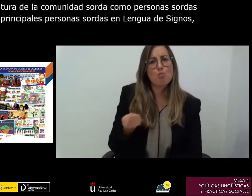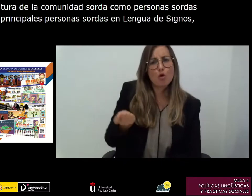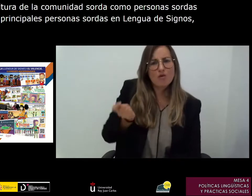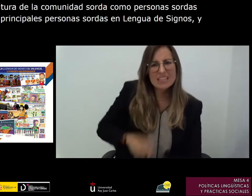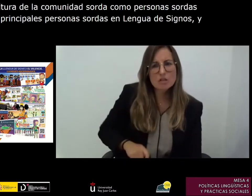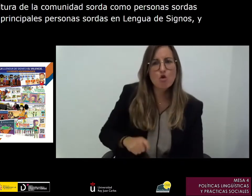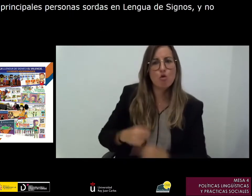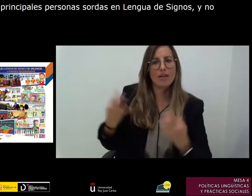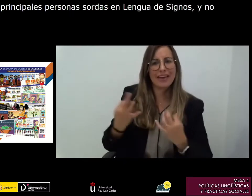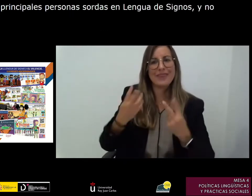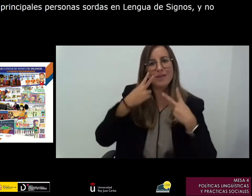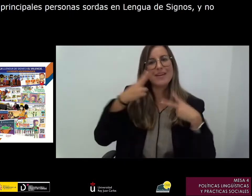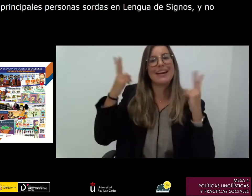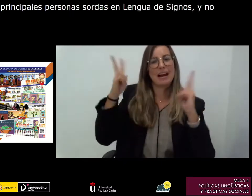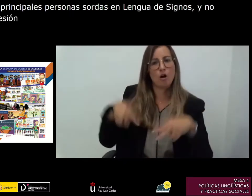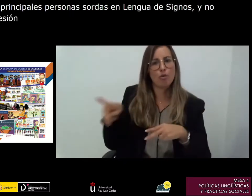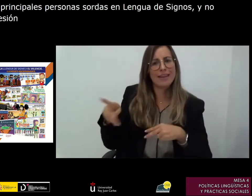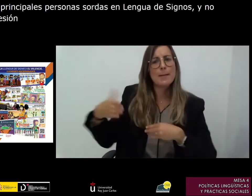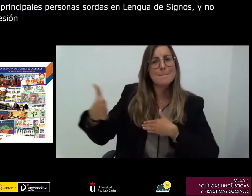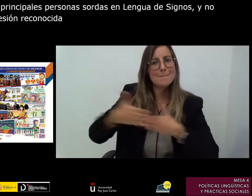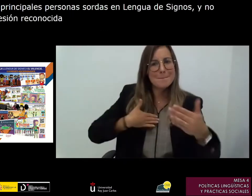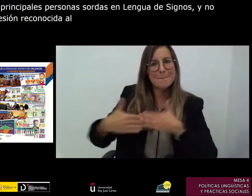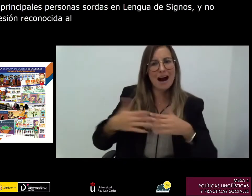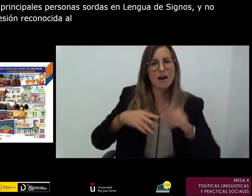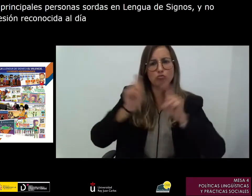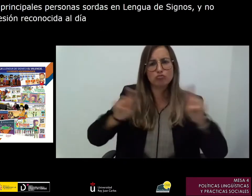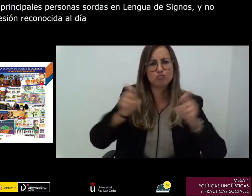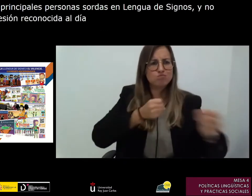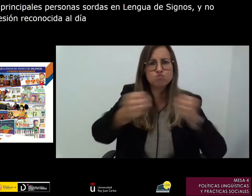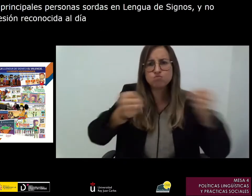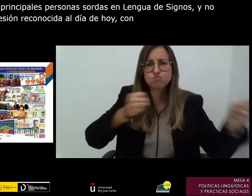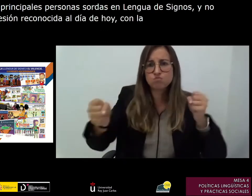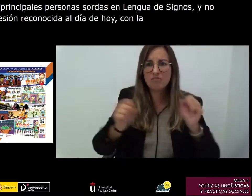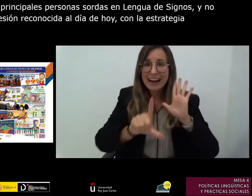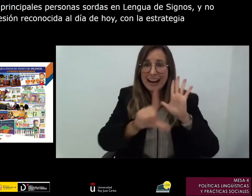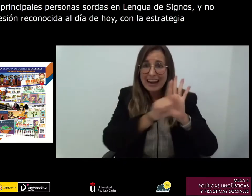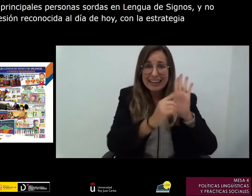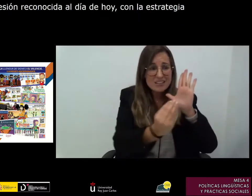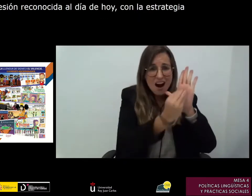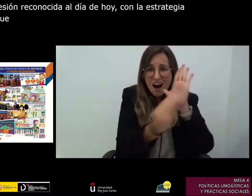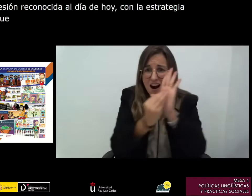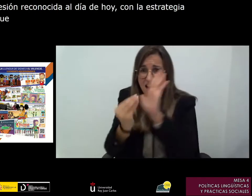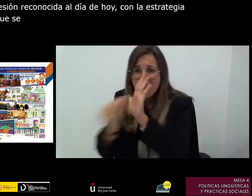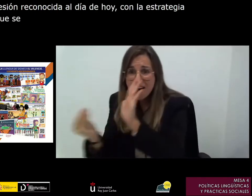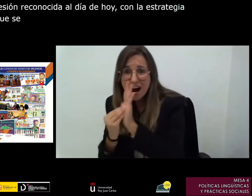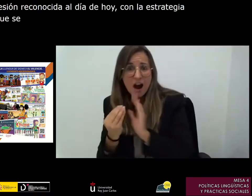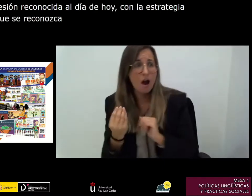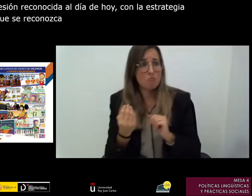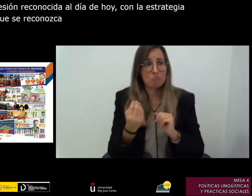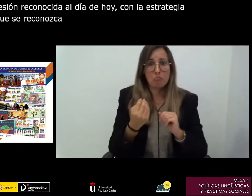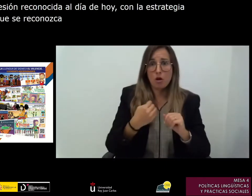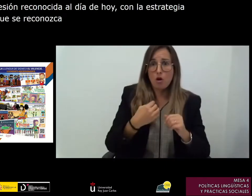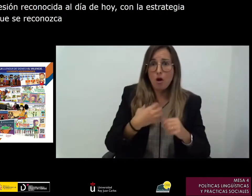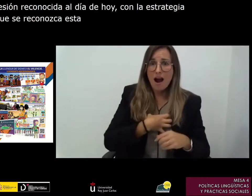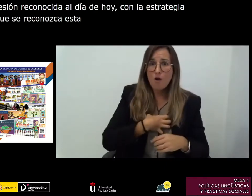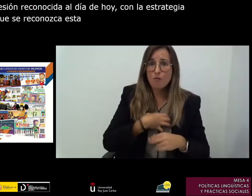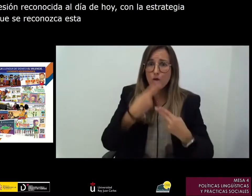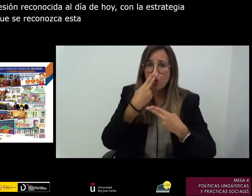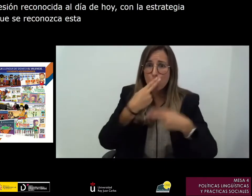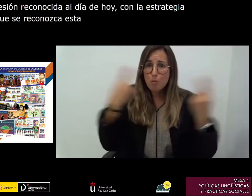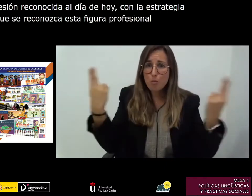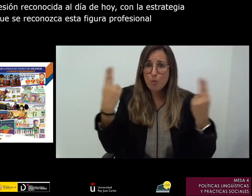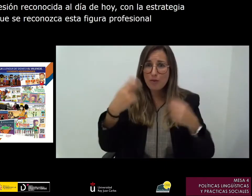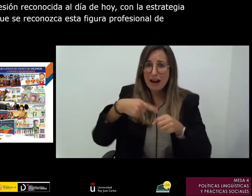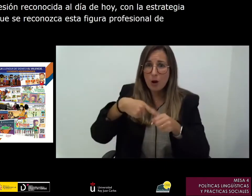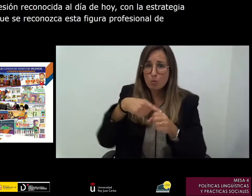Por lo cual, con la estrategia queremos conseguir que se reconozca esta figura profesional de especialista en lengua de